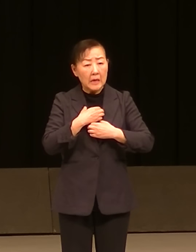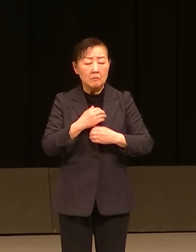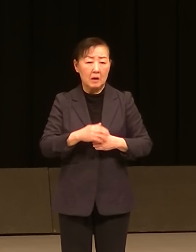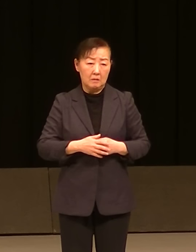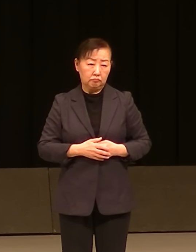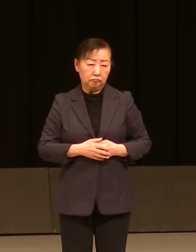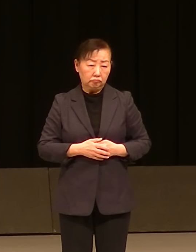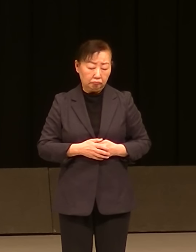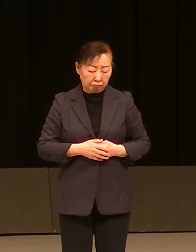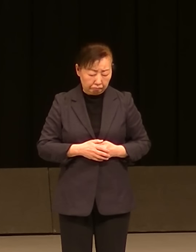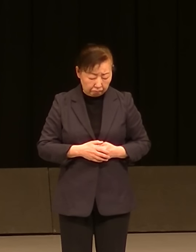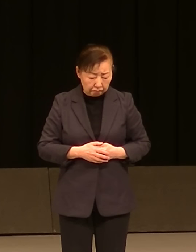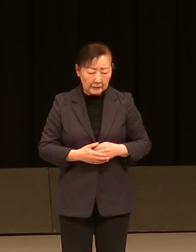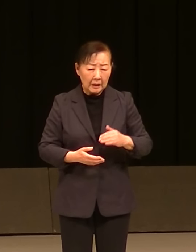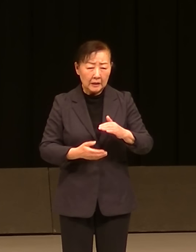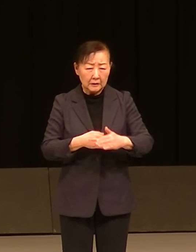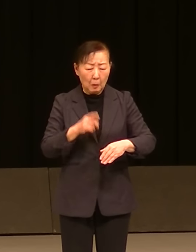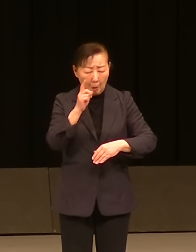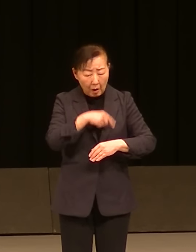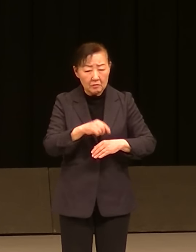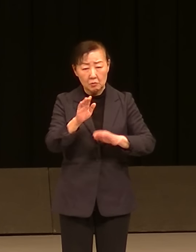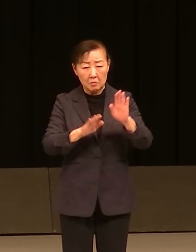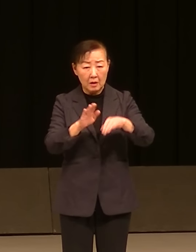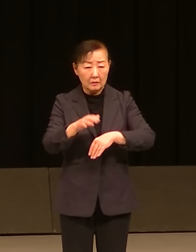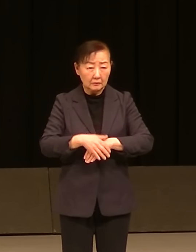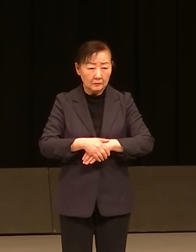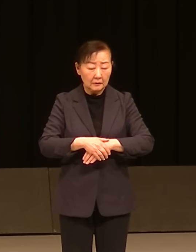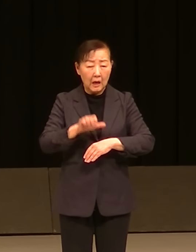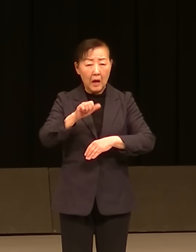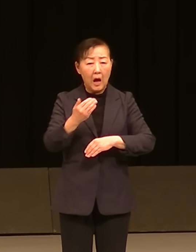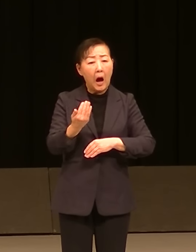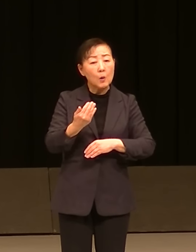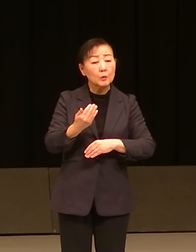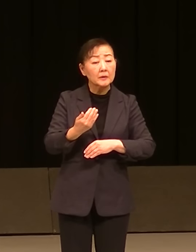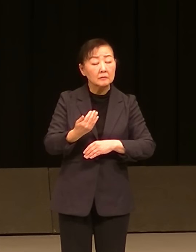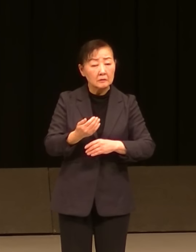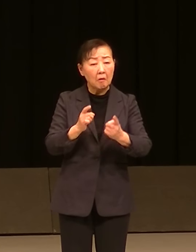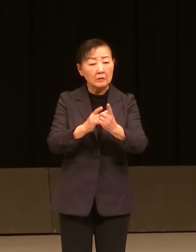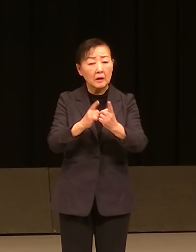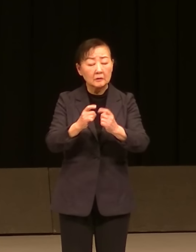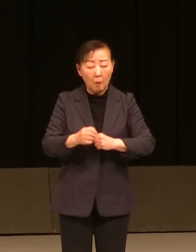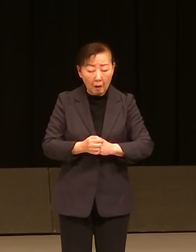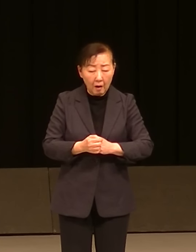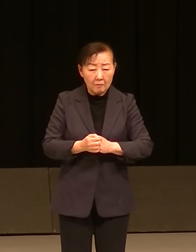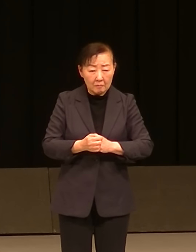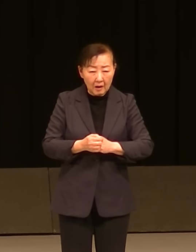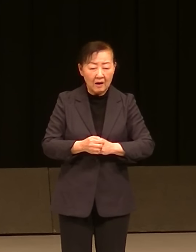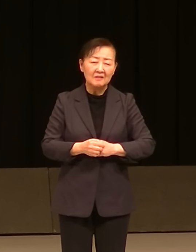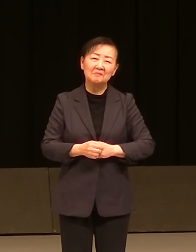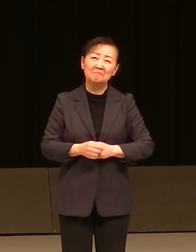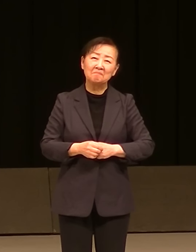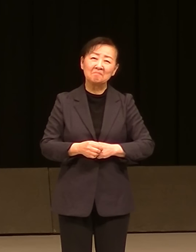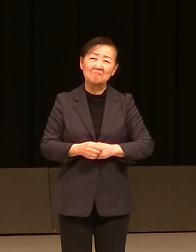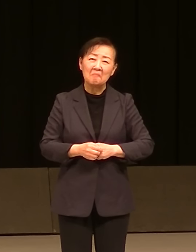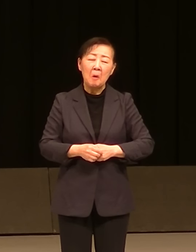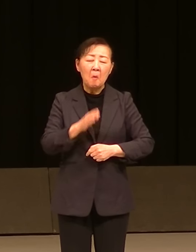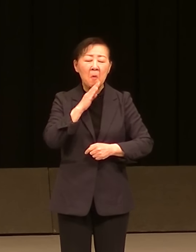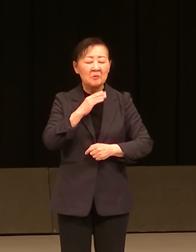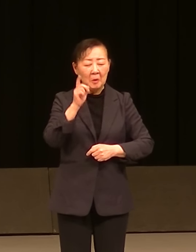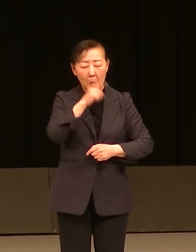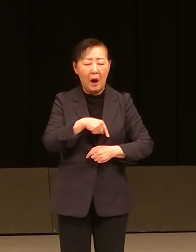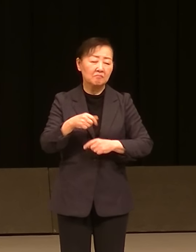立ちが悪いと、思います。アフガミスの大将は本当に筋金入れのワールでございましたが、